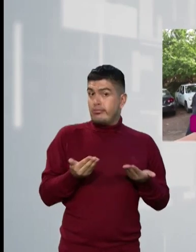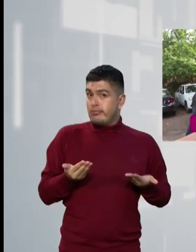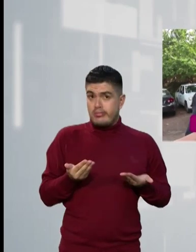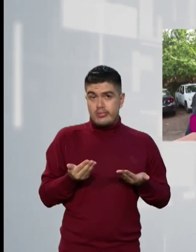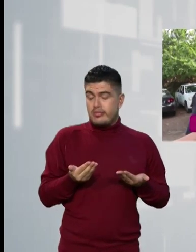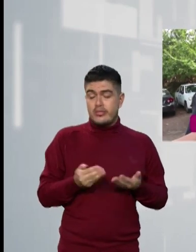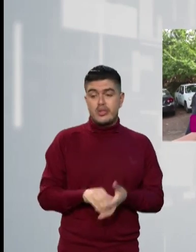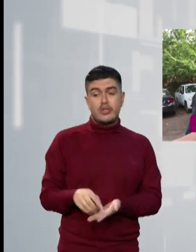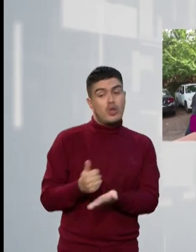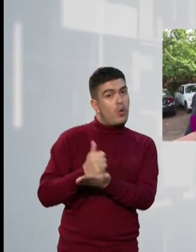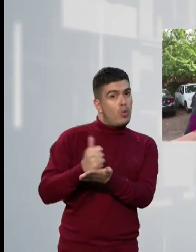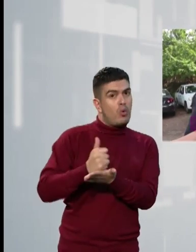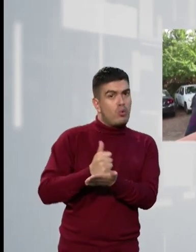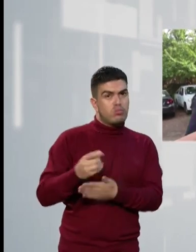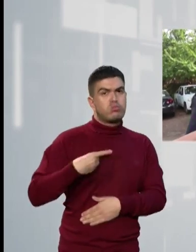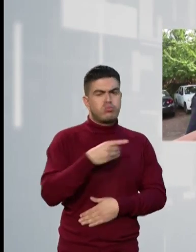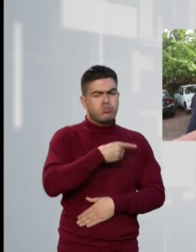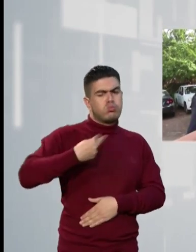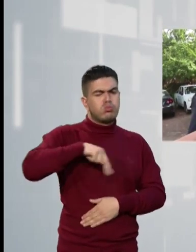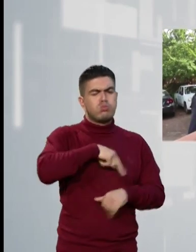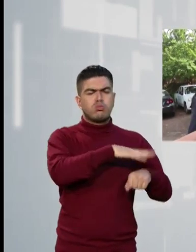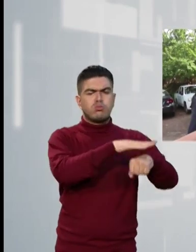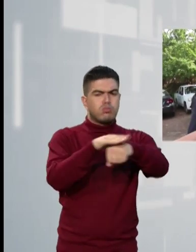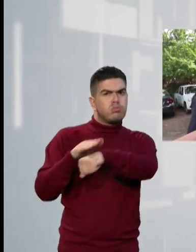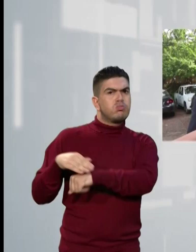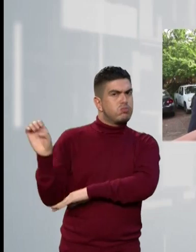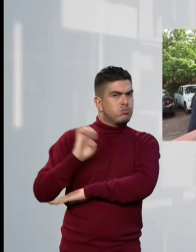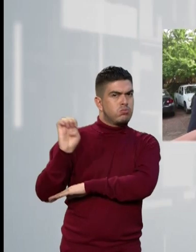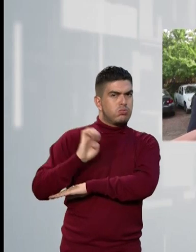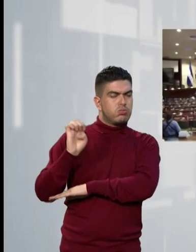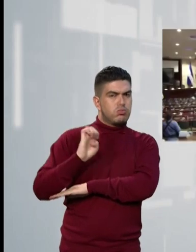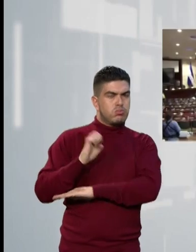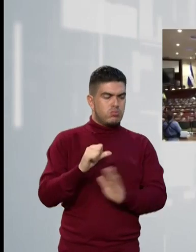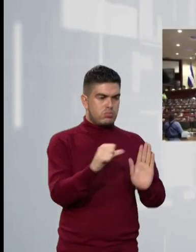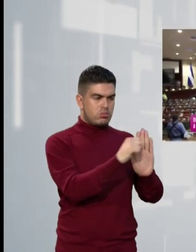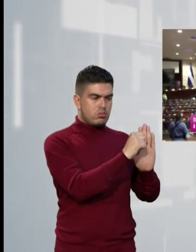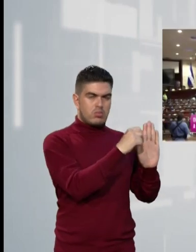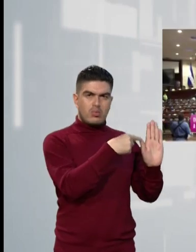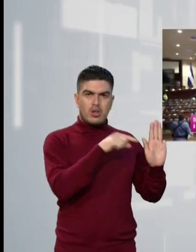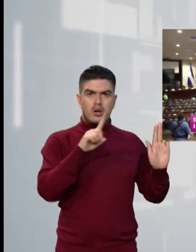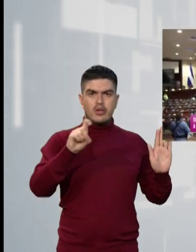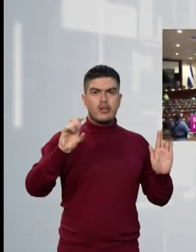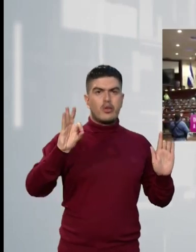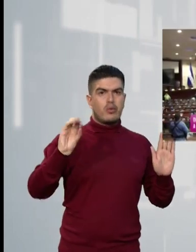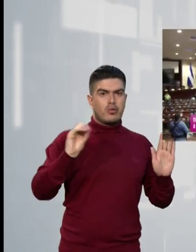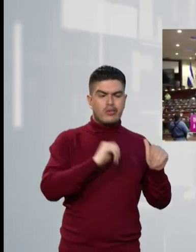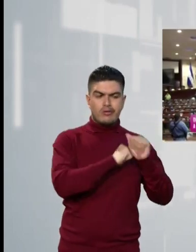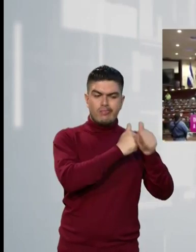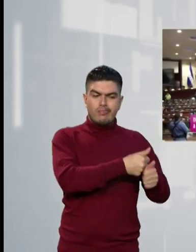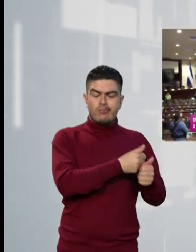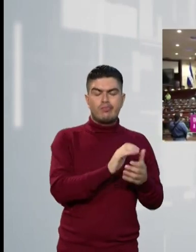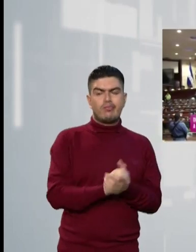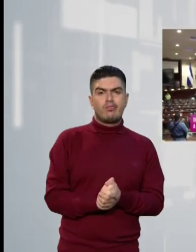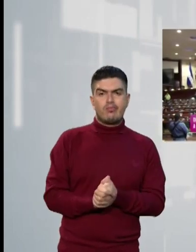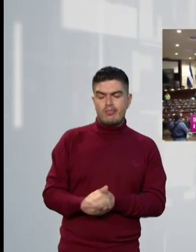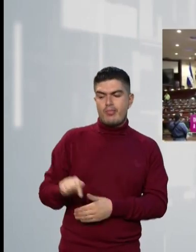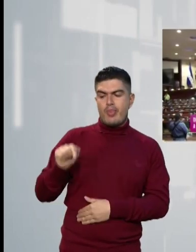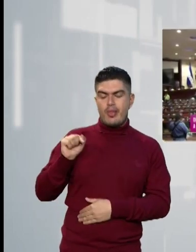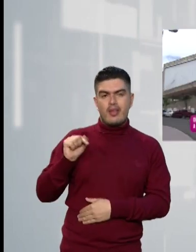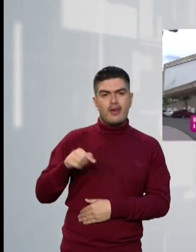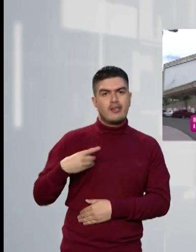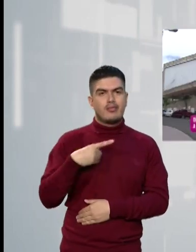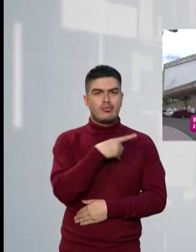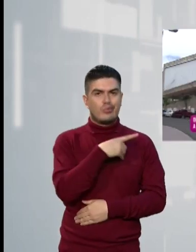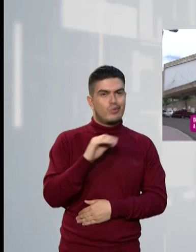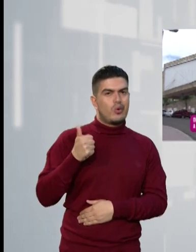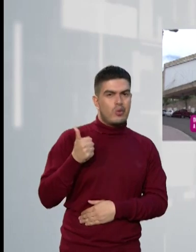autoconvocatoria y vamos a tener que pues hacerlo como dice el artículo 190 congresista por el partido Salvador de Honduras Espera que se